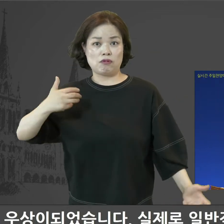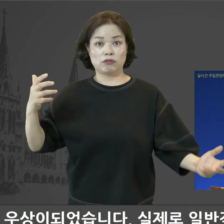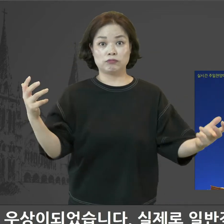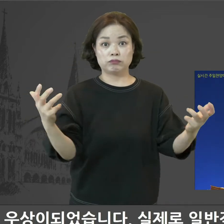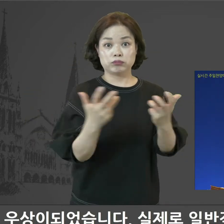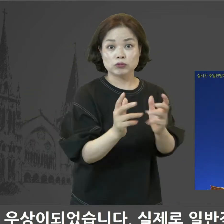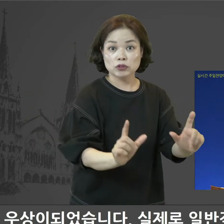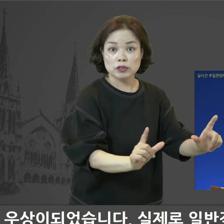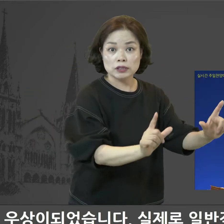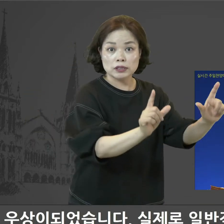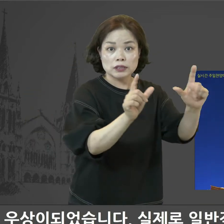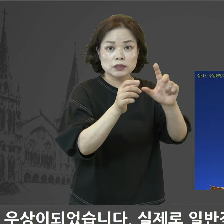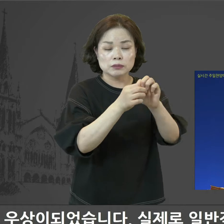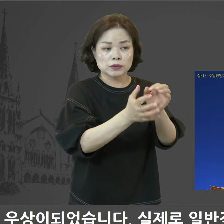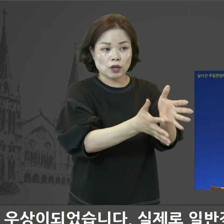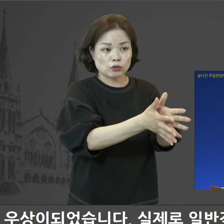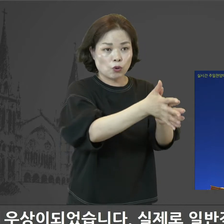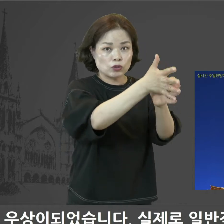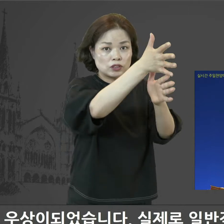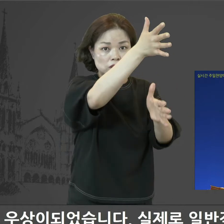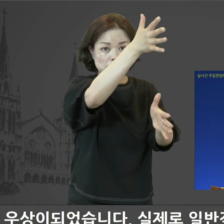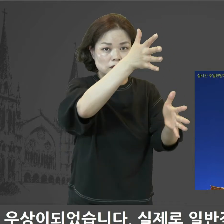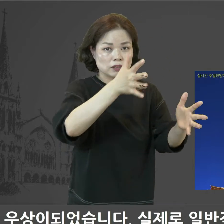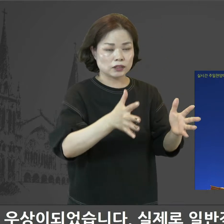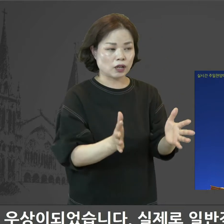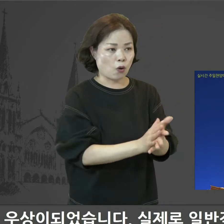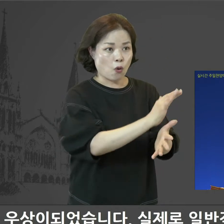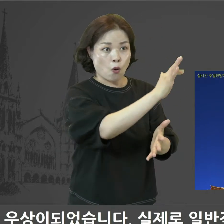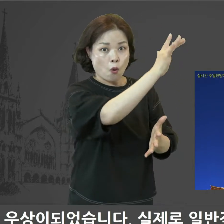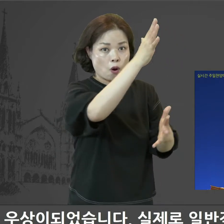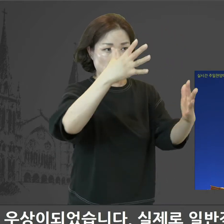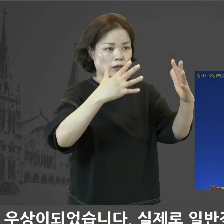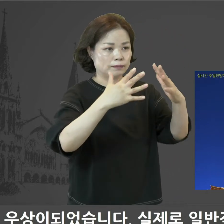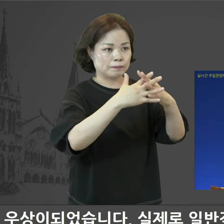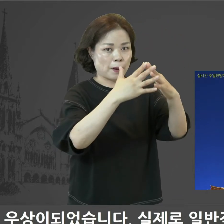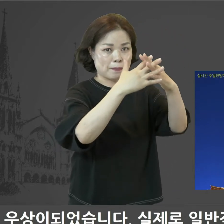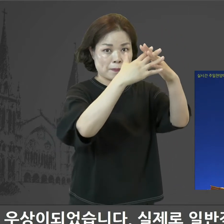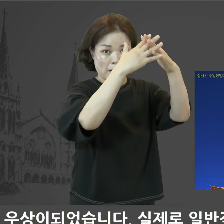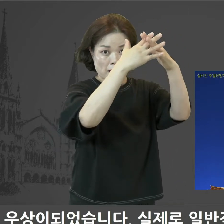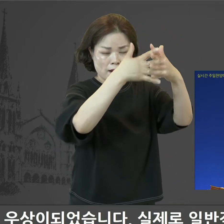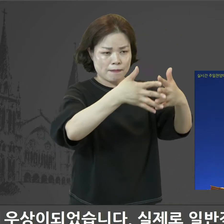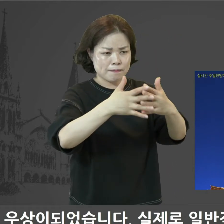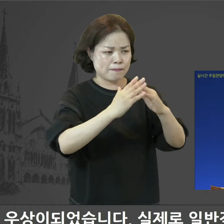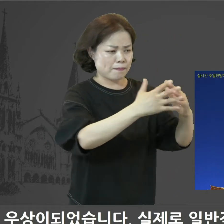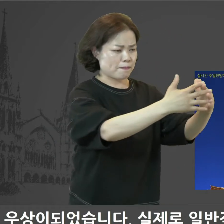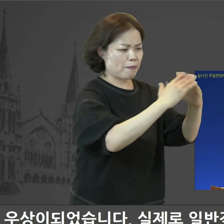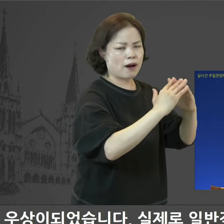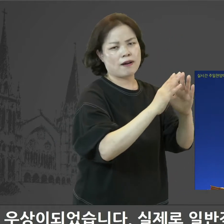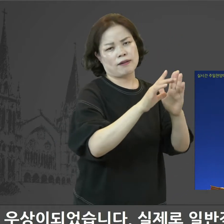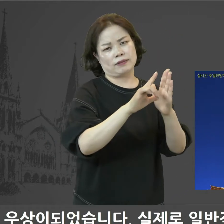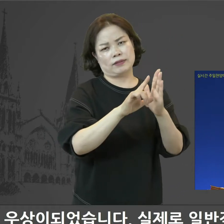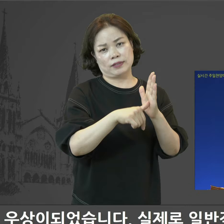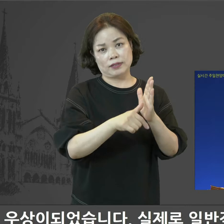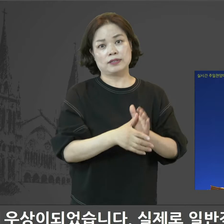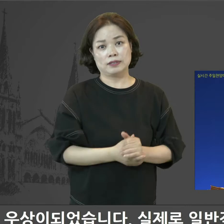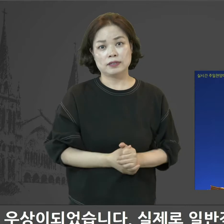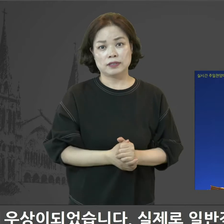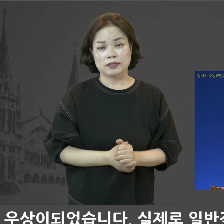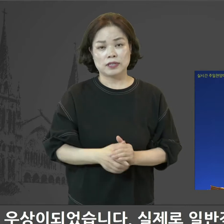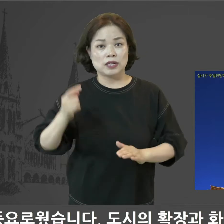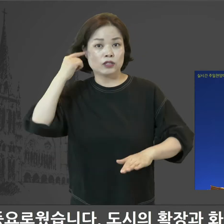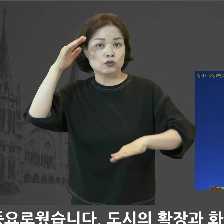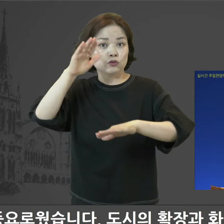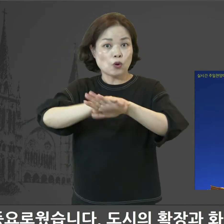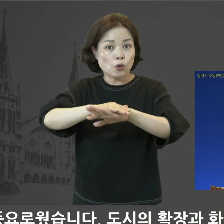풍요를 누리면서 도시의 확장과 화려한 건축물들이 세워지는 그런 풍요를 누리는 시기였다라고 합니다.